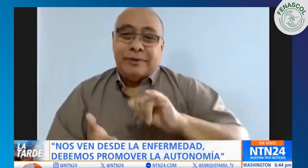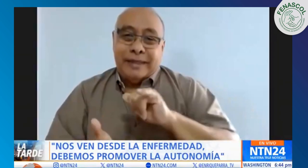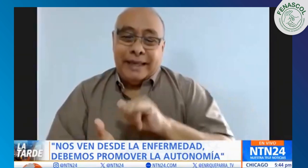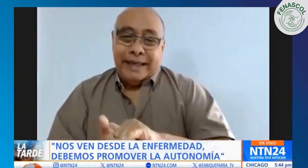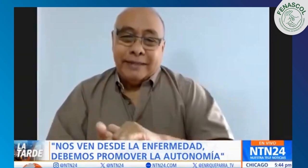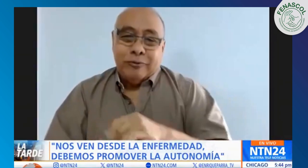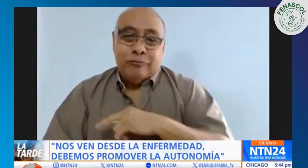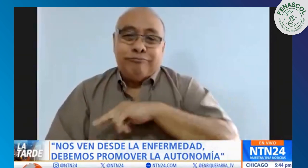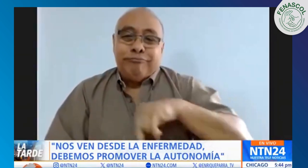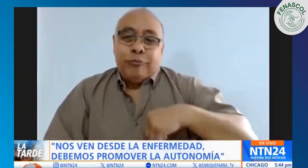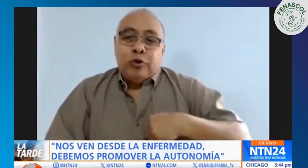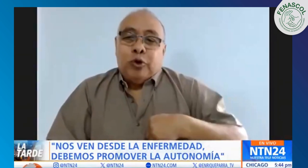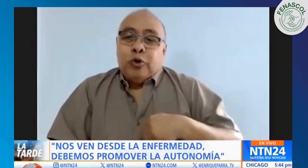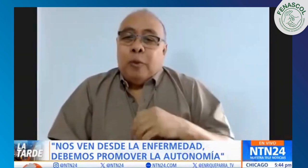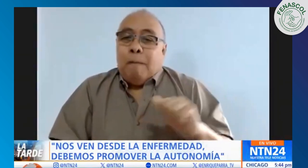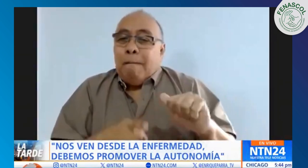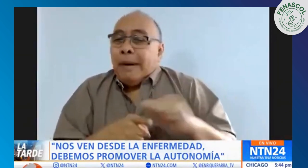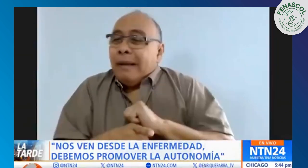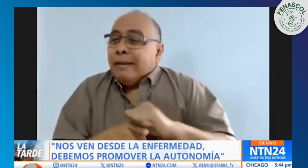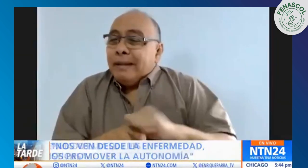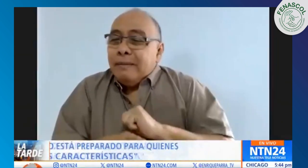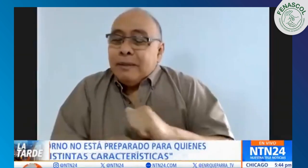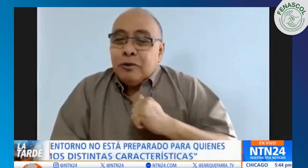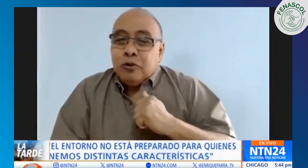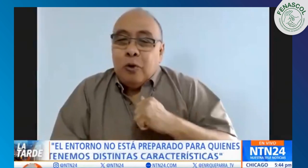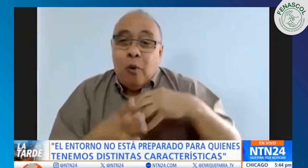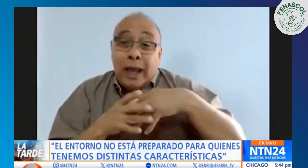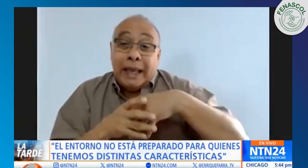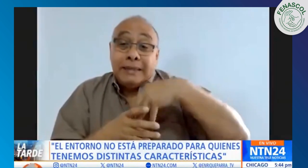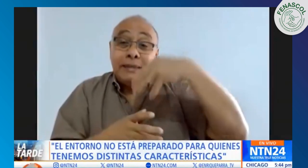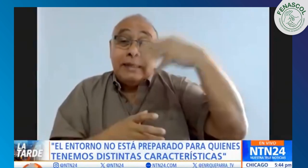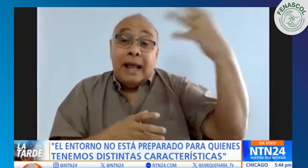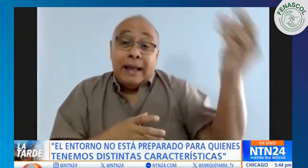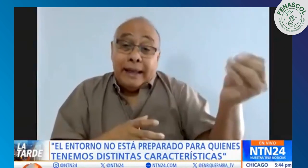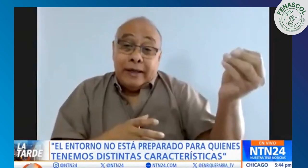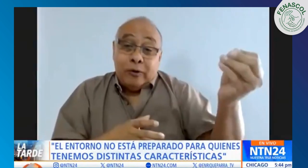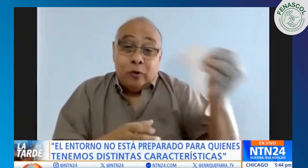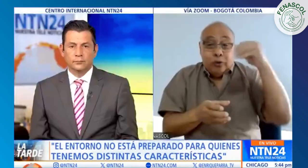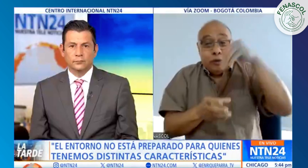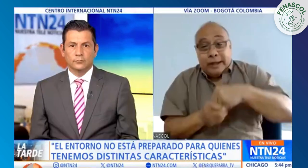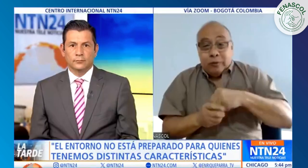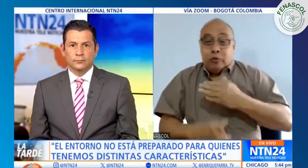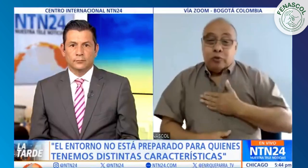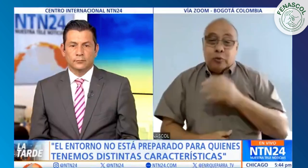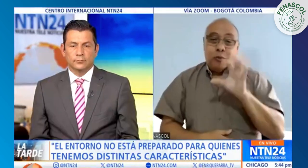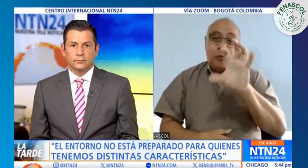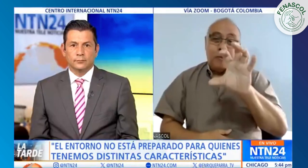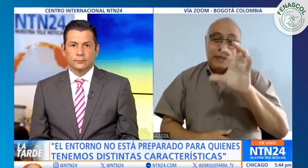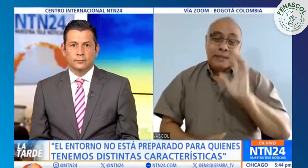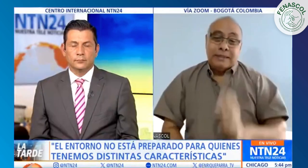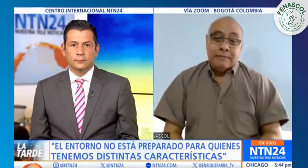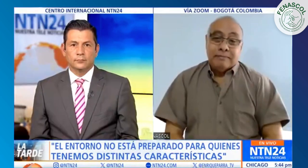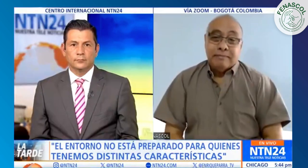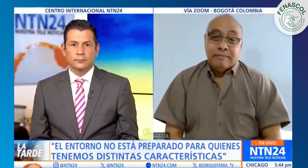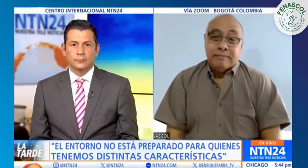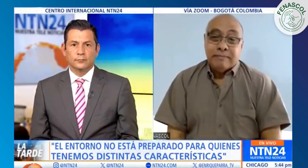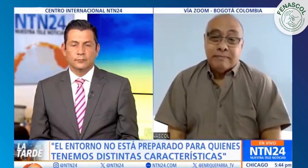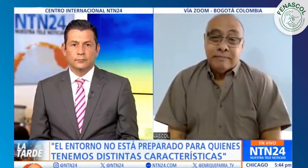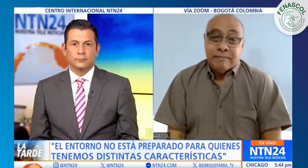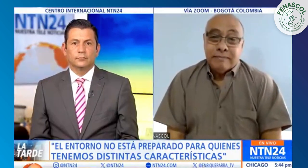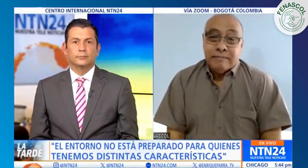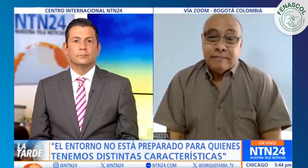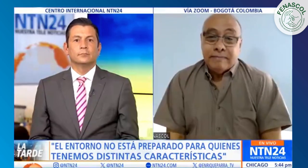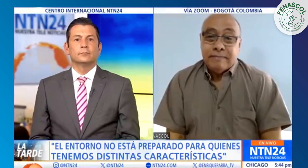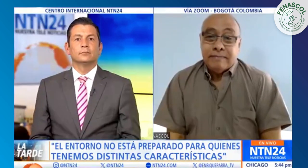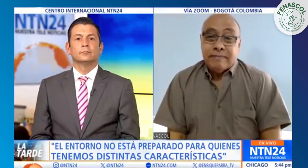tienen diferentes características. Y nuestra barrera, la que sobre todo enfrentamos diariamente, es